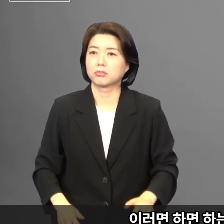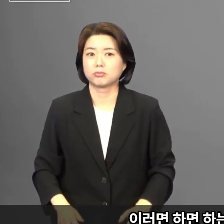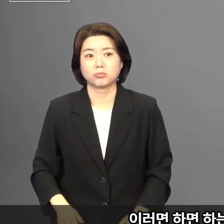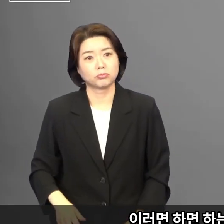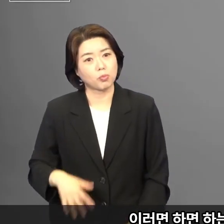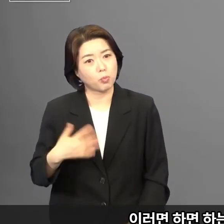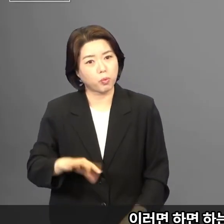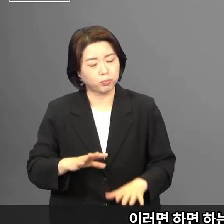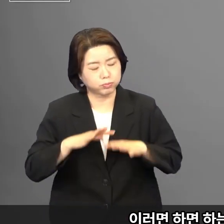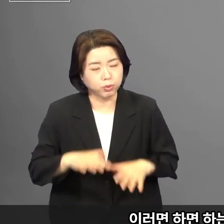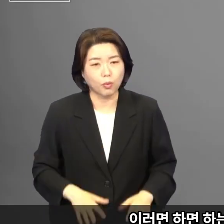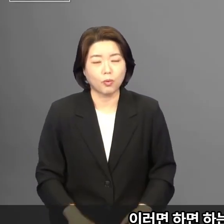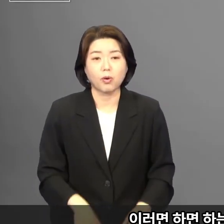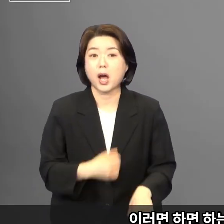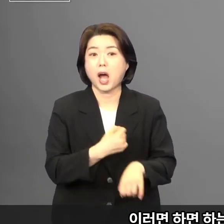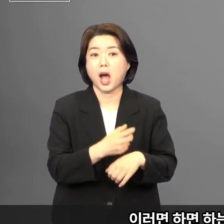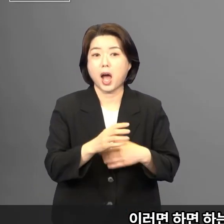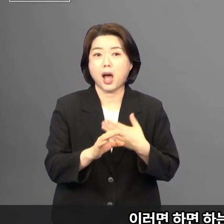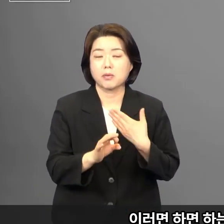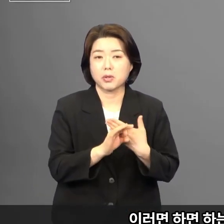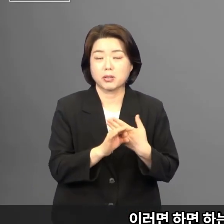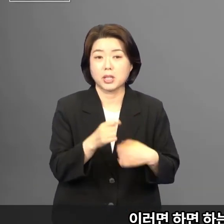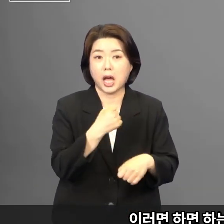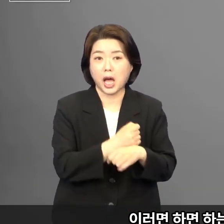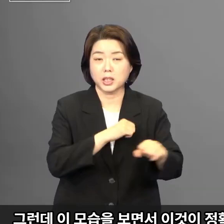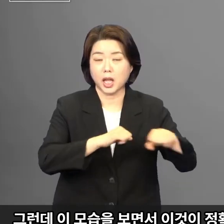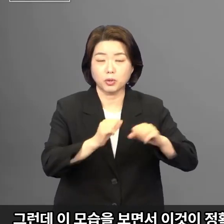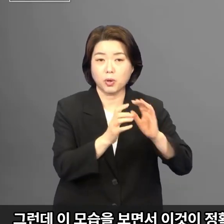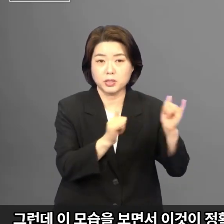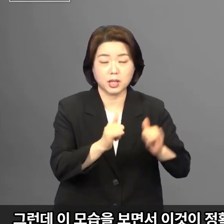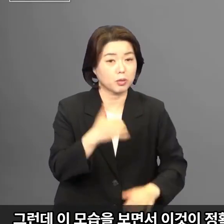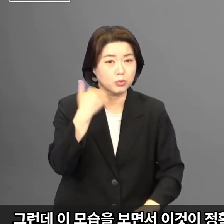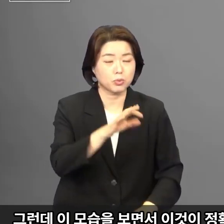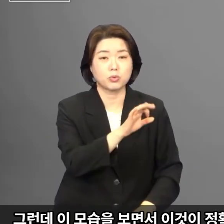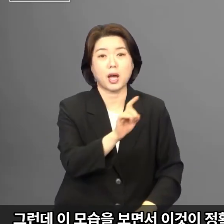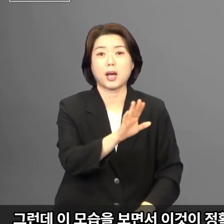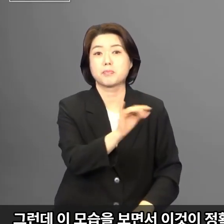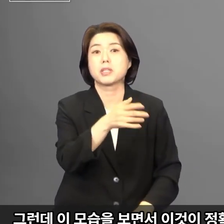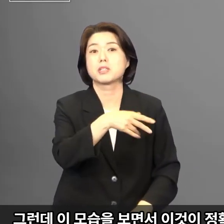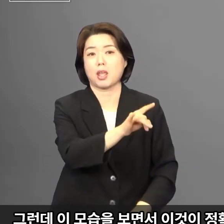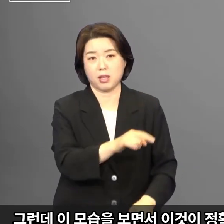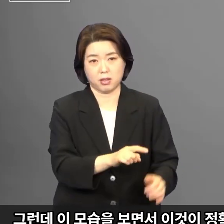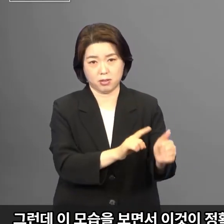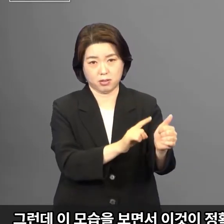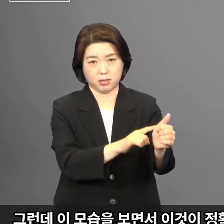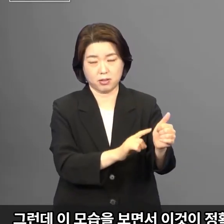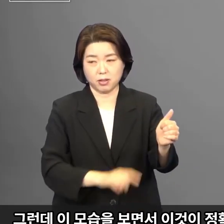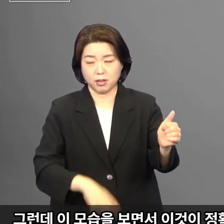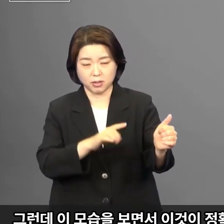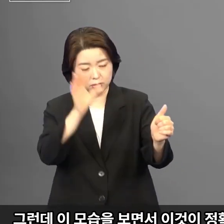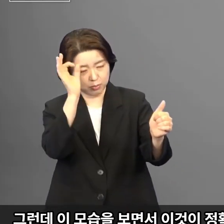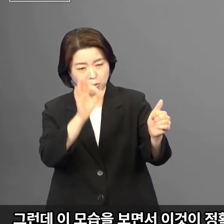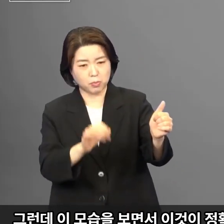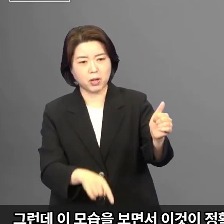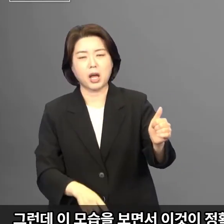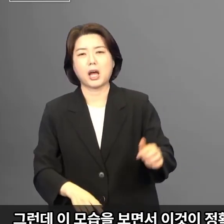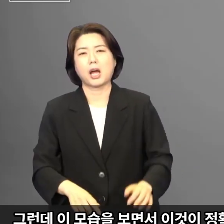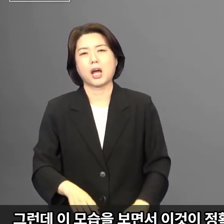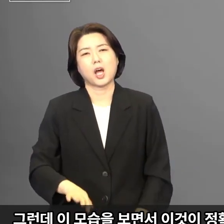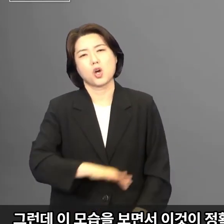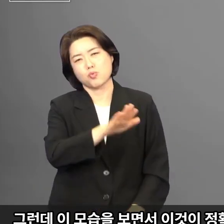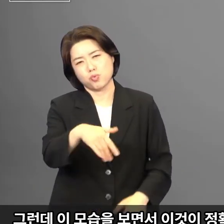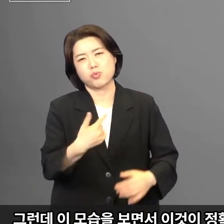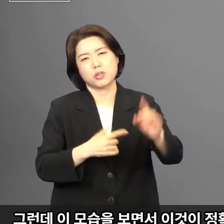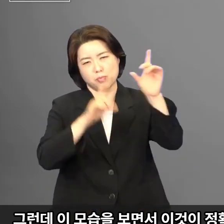이러면 하면 하는 사람이 아비새입니다. 그런데 이 모습을 보면서 이것이 정확하게 우리의 본성이고